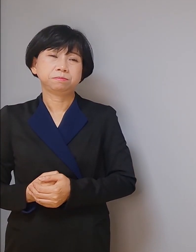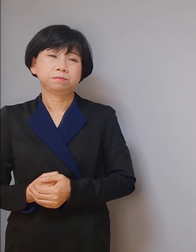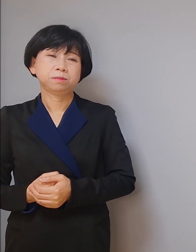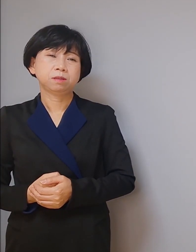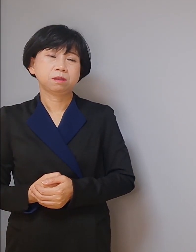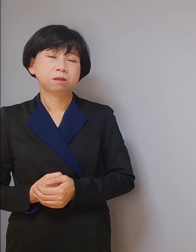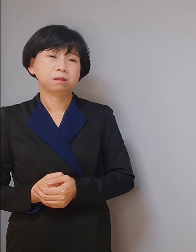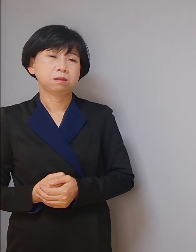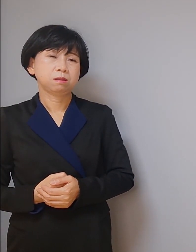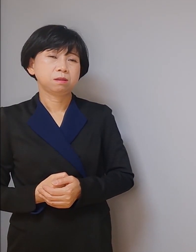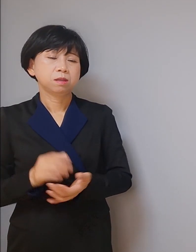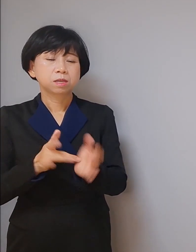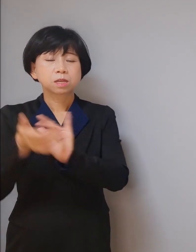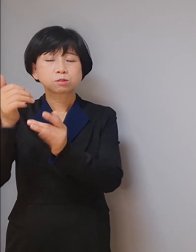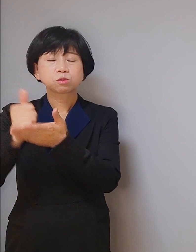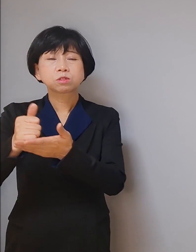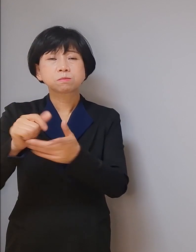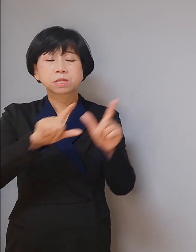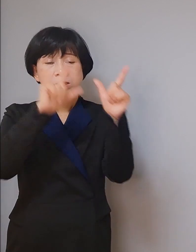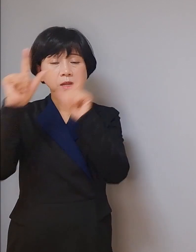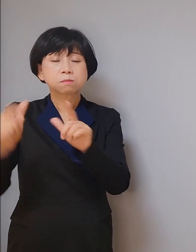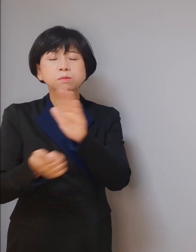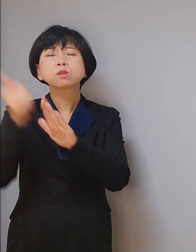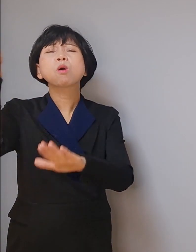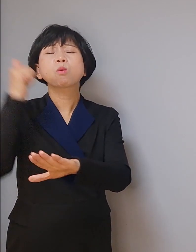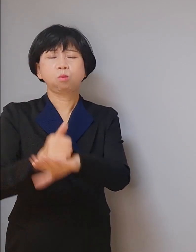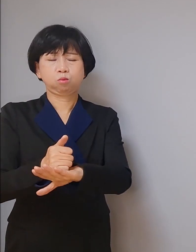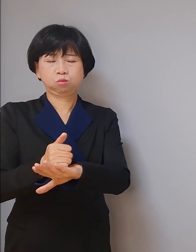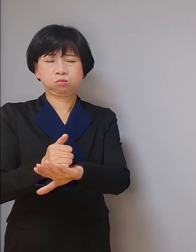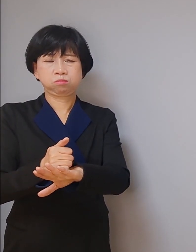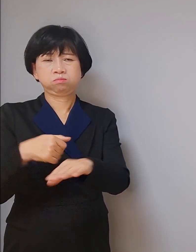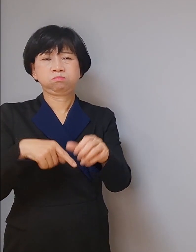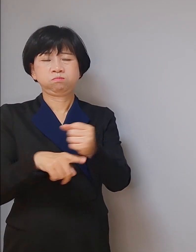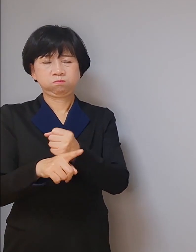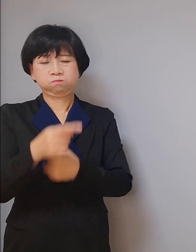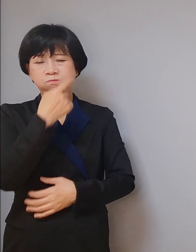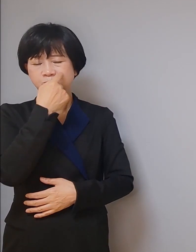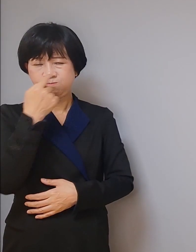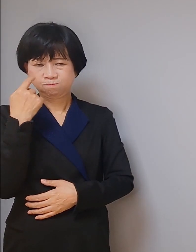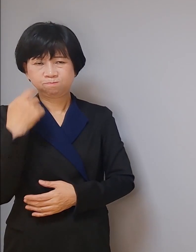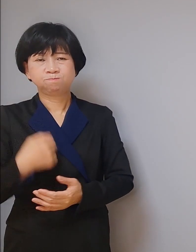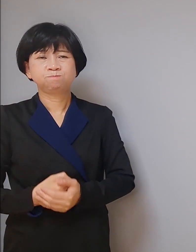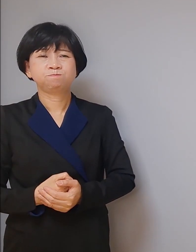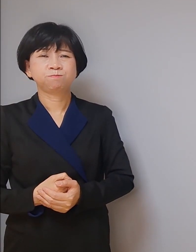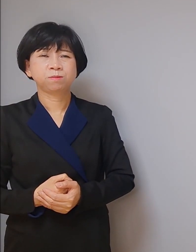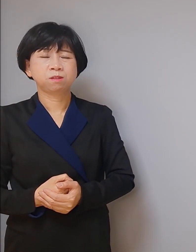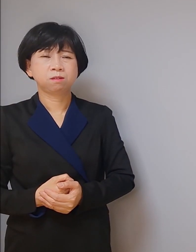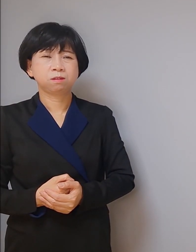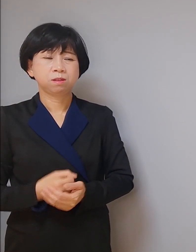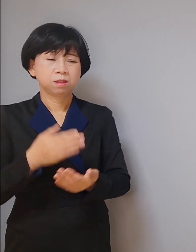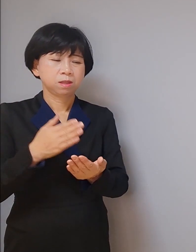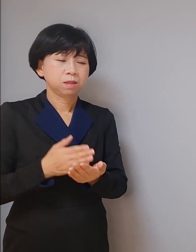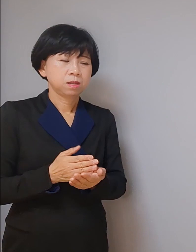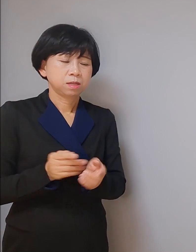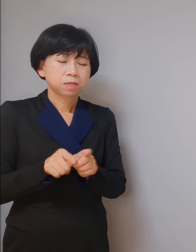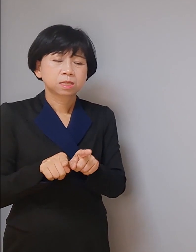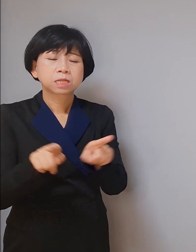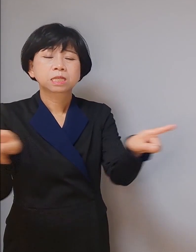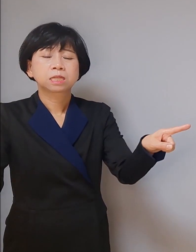결과가 바로 예수님의 삶이 성공하였음을 증언하는 것입니다. 성도 여러분, 갈림길에서 어떤 선택을 하십니까?